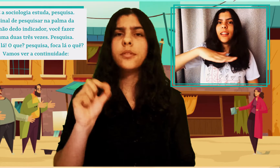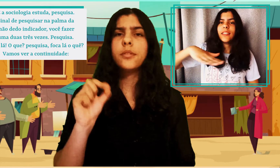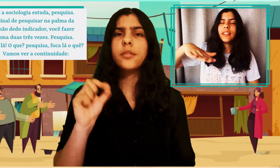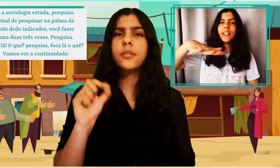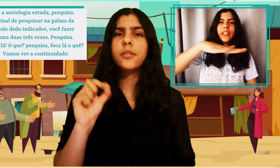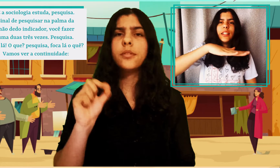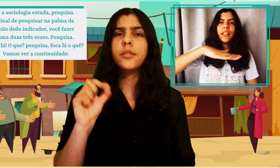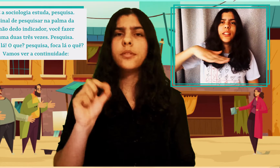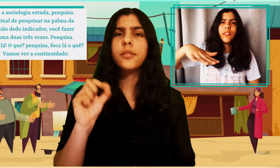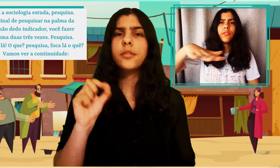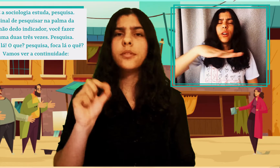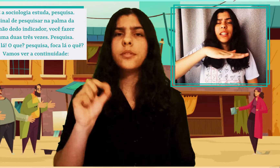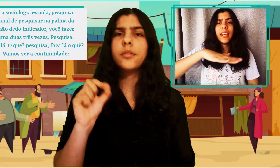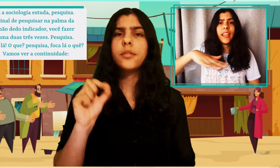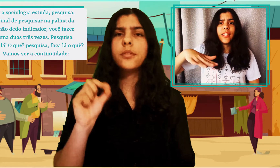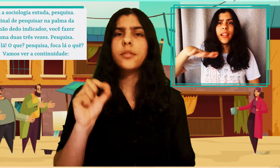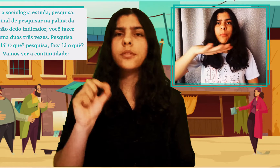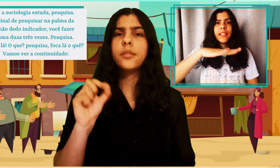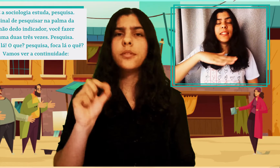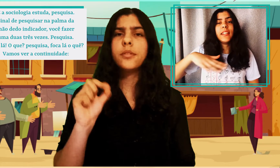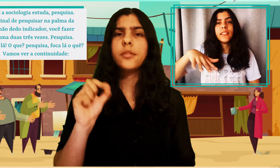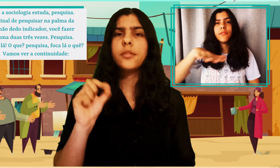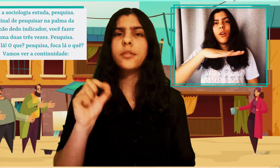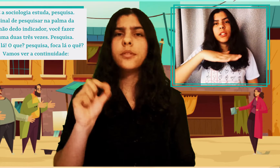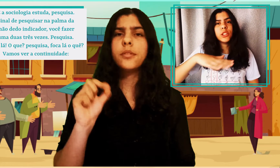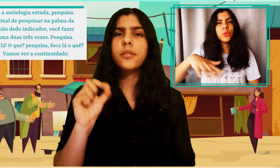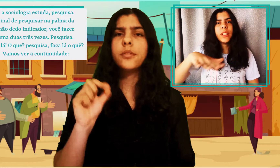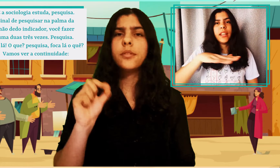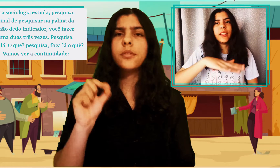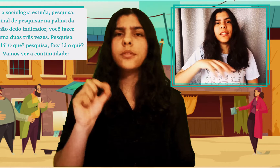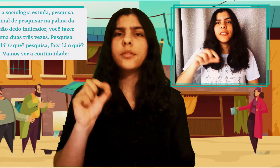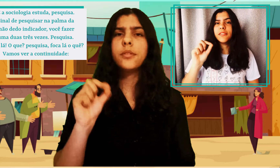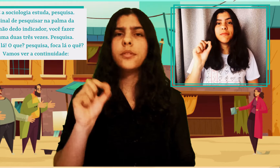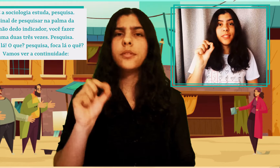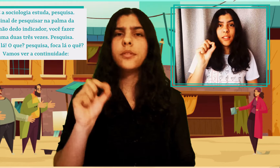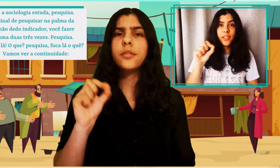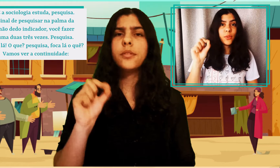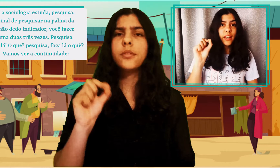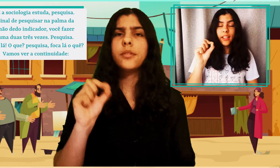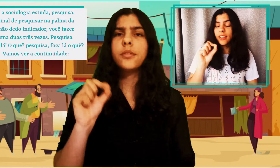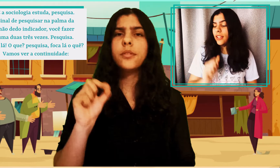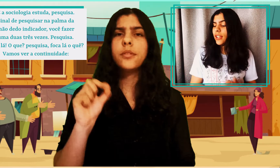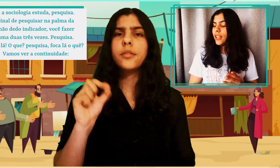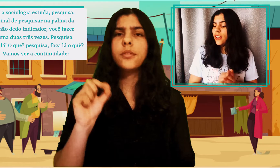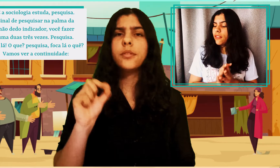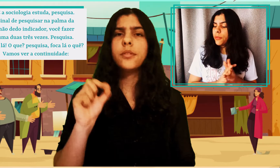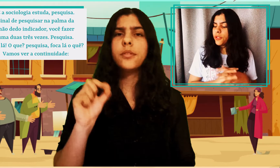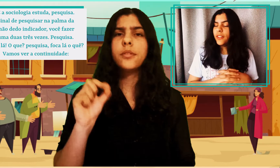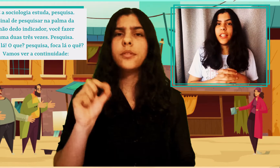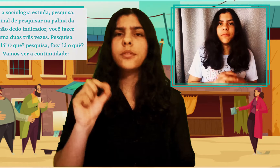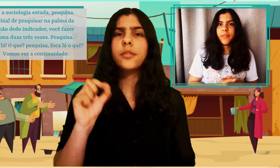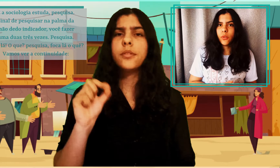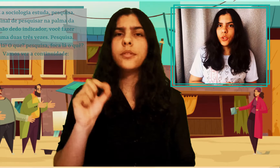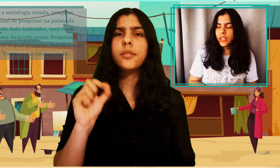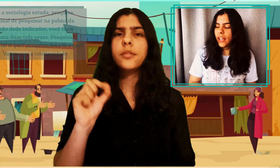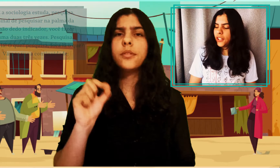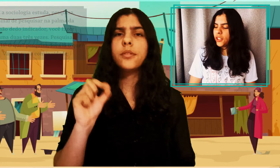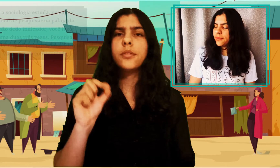lá. Foca em quê? Né? Pesquisa, foca, estuda o quê? Ela fez o quê? Vamos ver